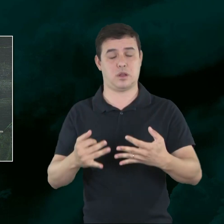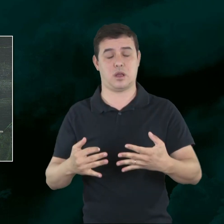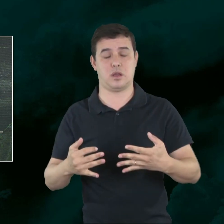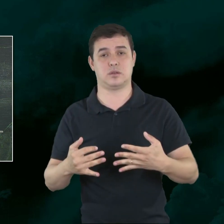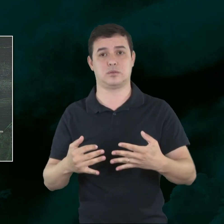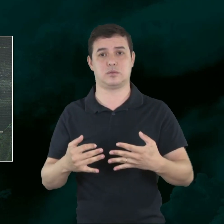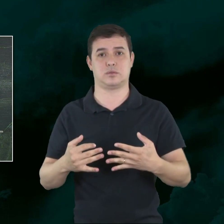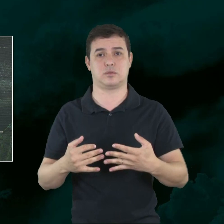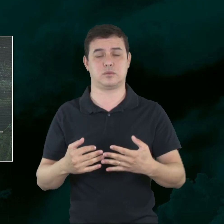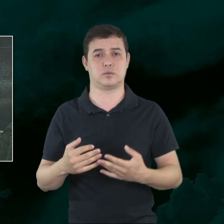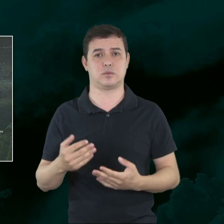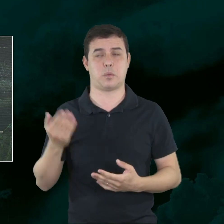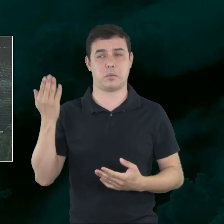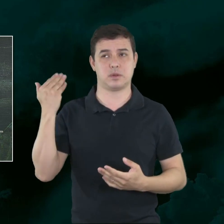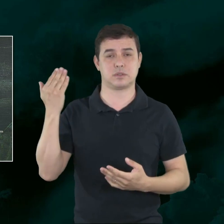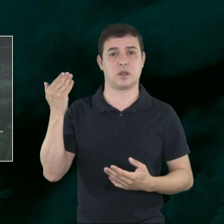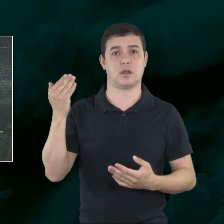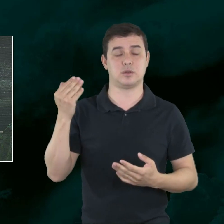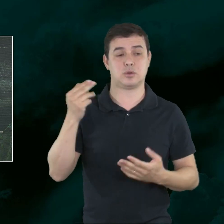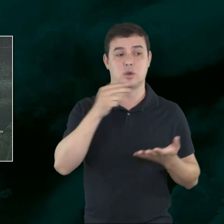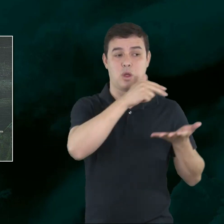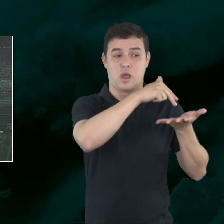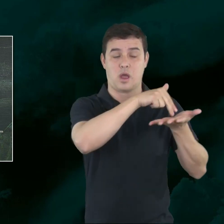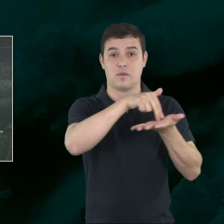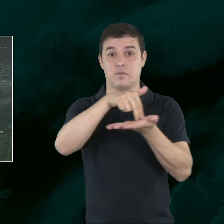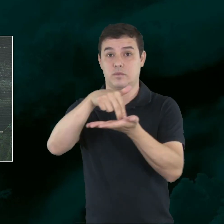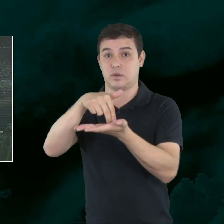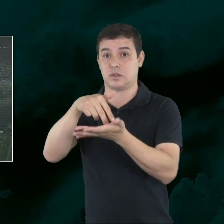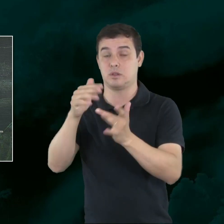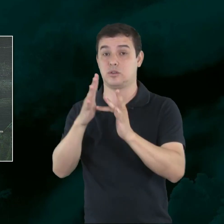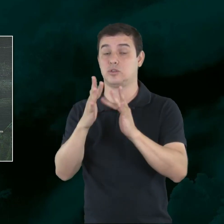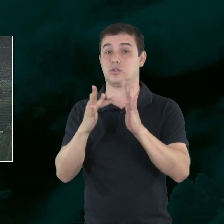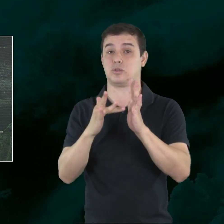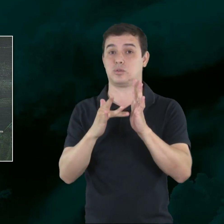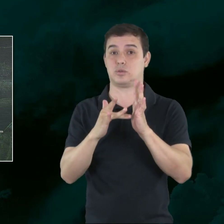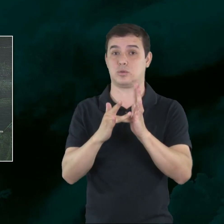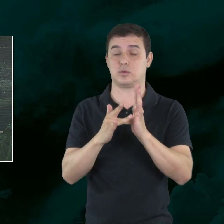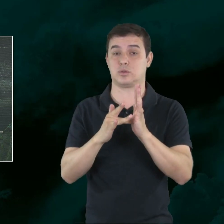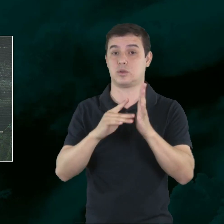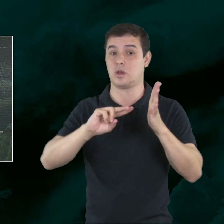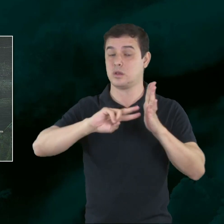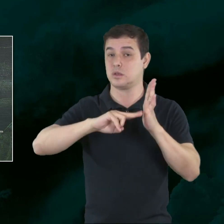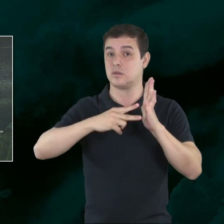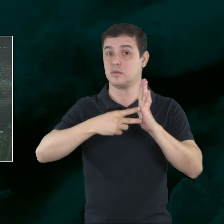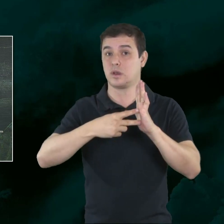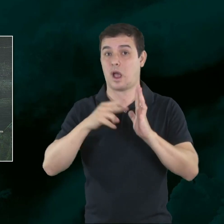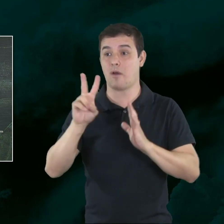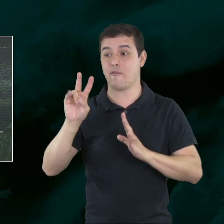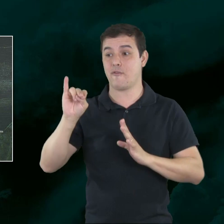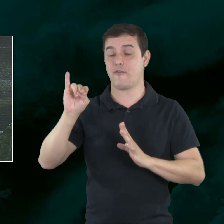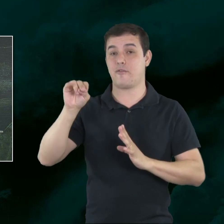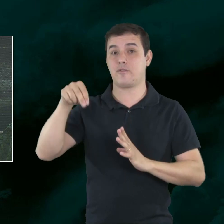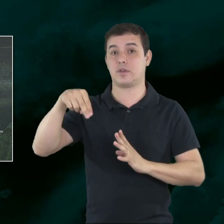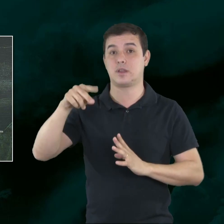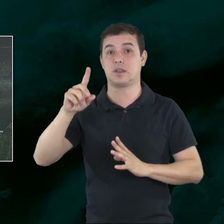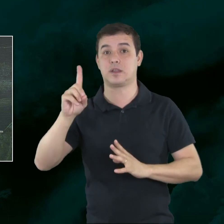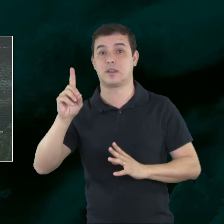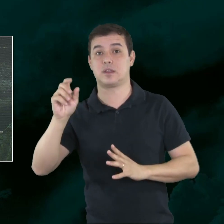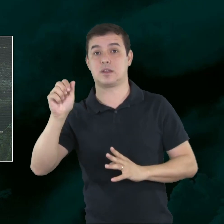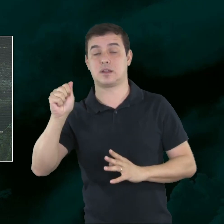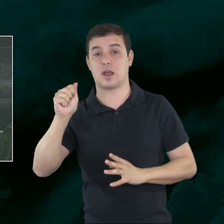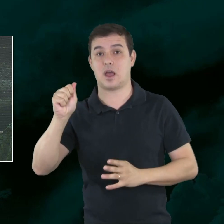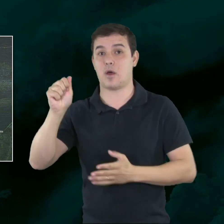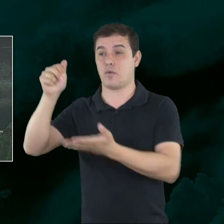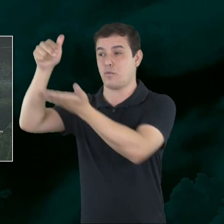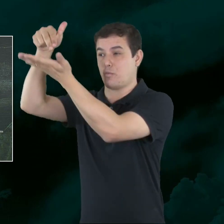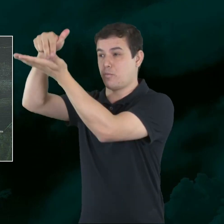várias vezes que essa vinda de nosso Senhor Jesus, a palavra vinda em grego é parousia em grego, ou